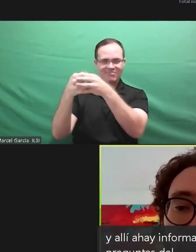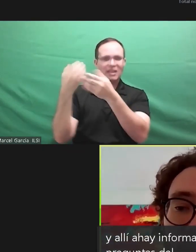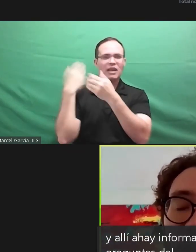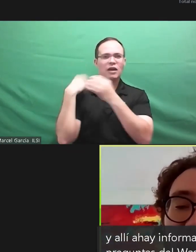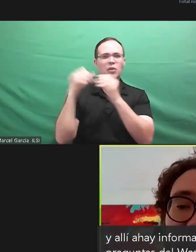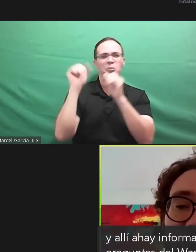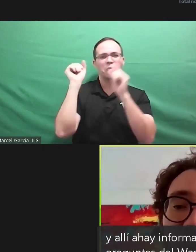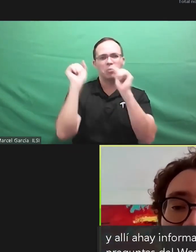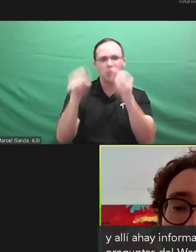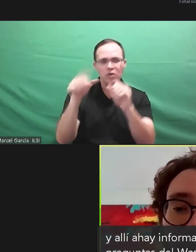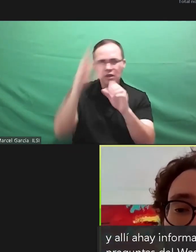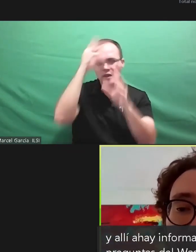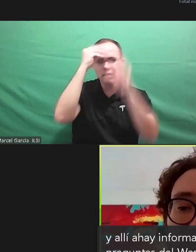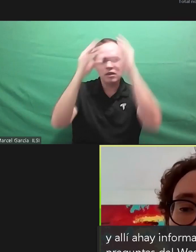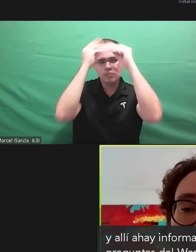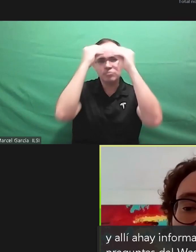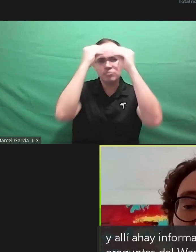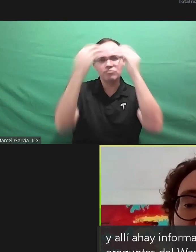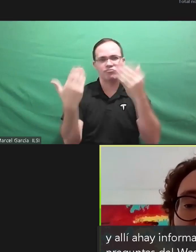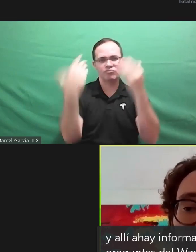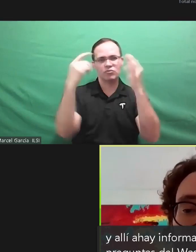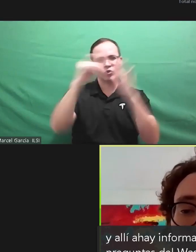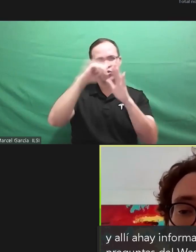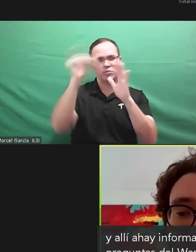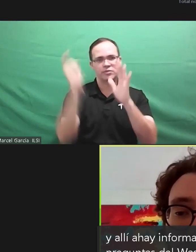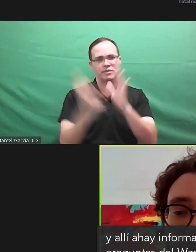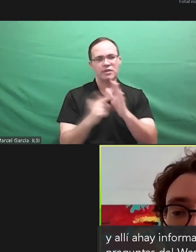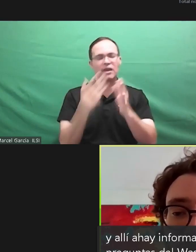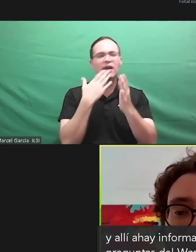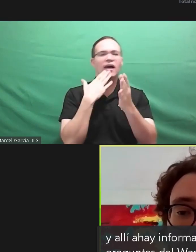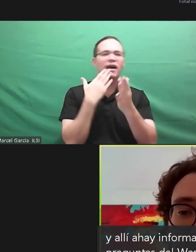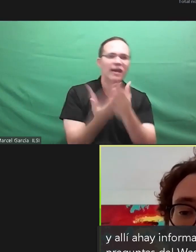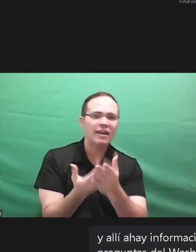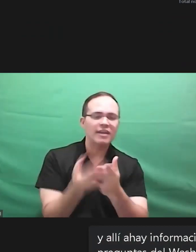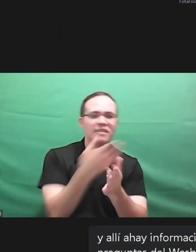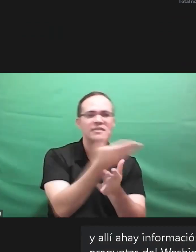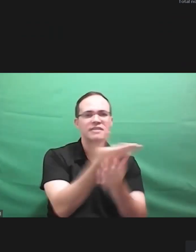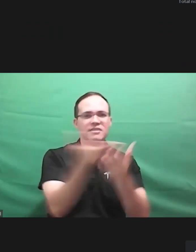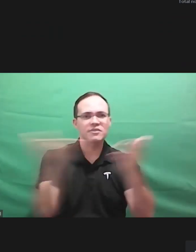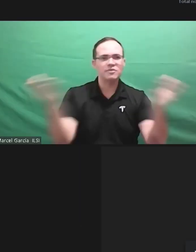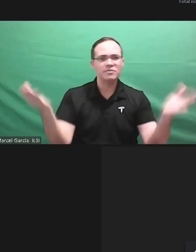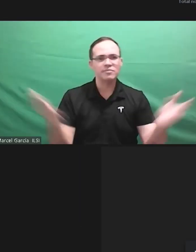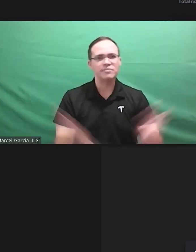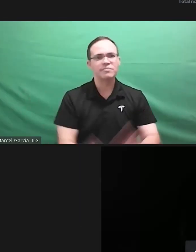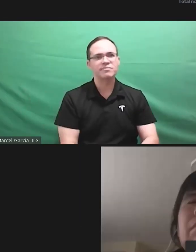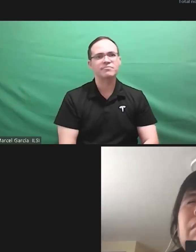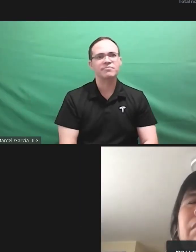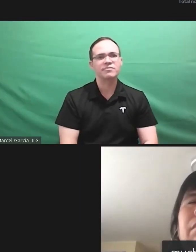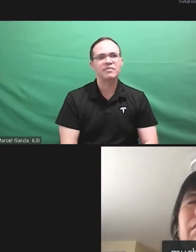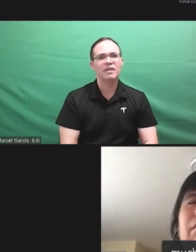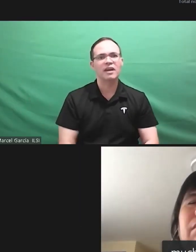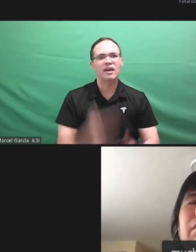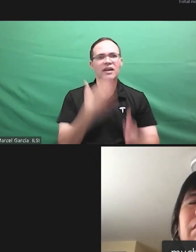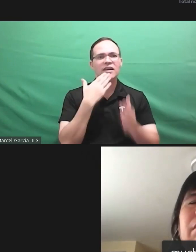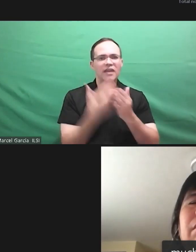permite aprofundir los temas. Muchas gracias a ustedes. Gracias por la